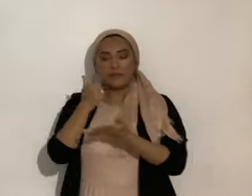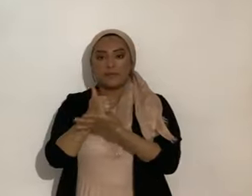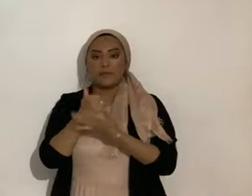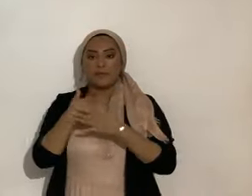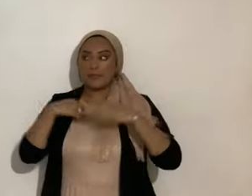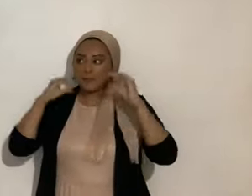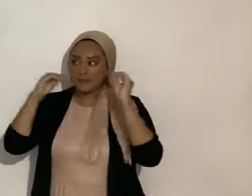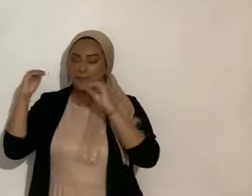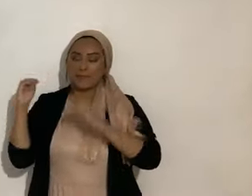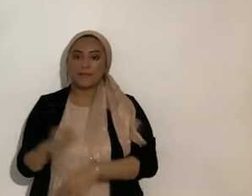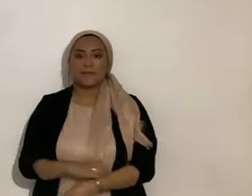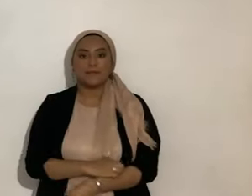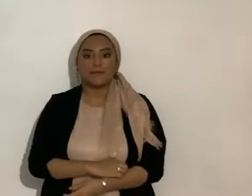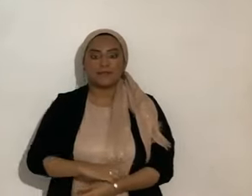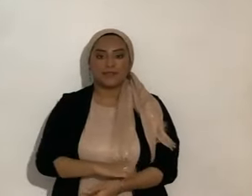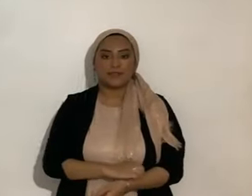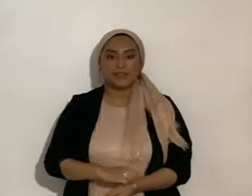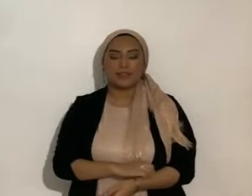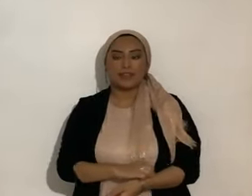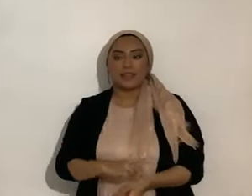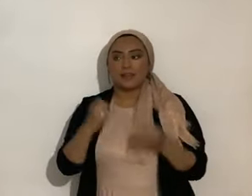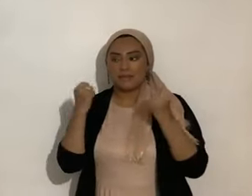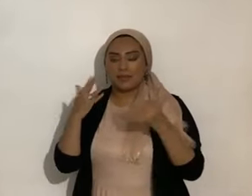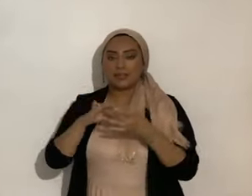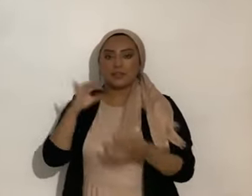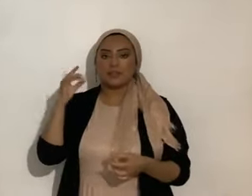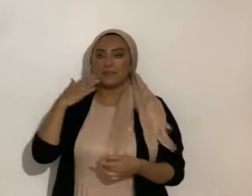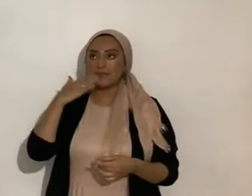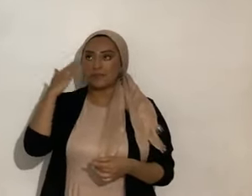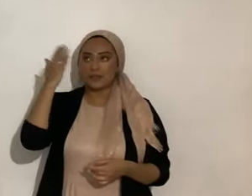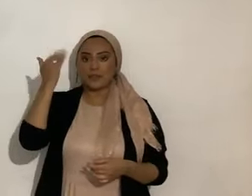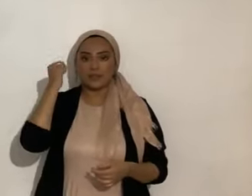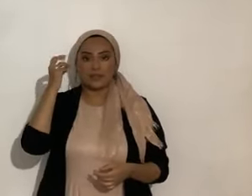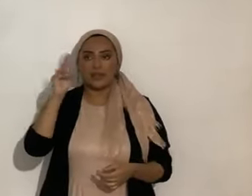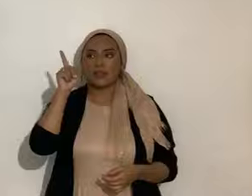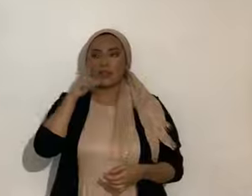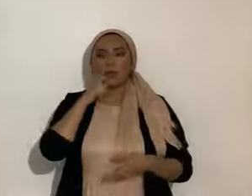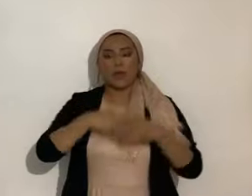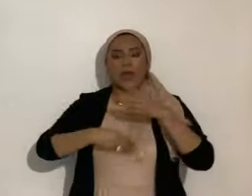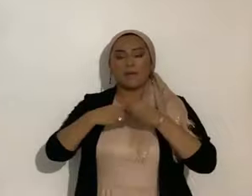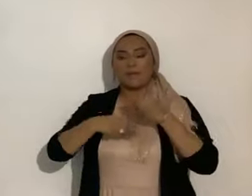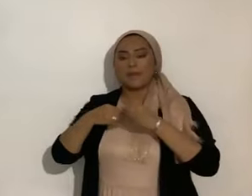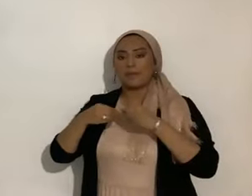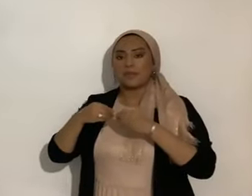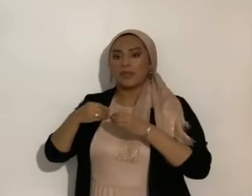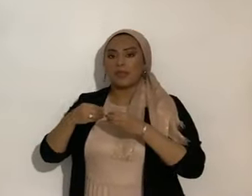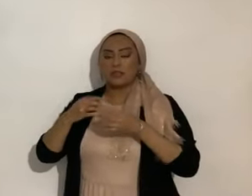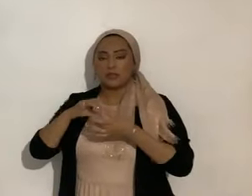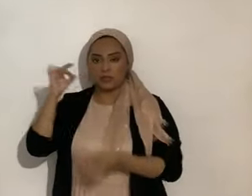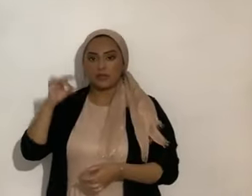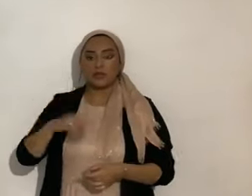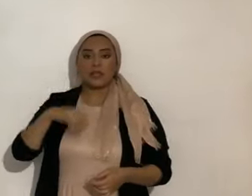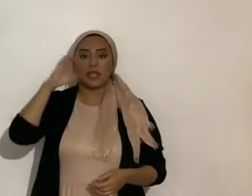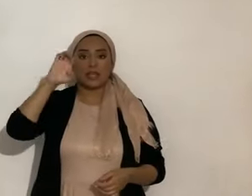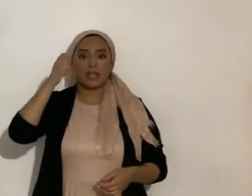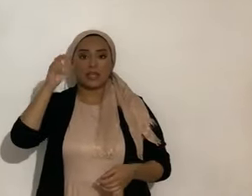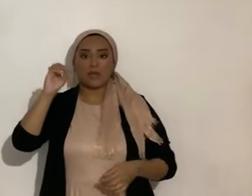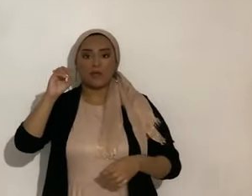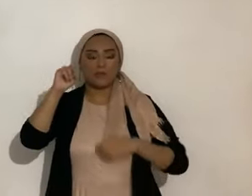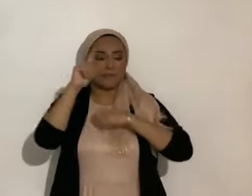a ministrar a muchas almas para la gloria de Yahshua Mashiach. Porque Él es el que agrega las almas. El ego condena. La